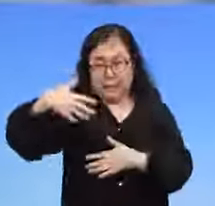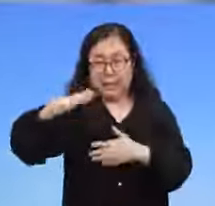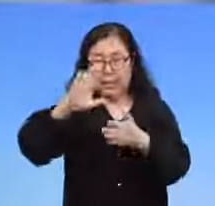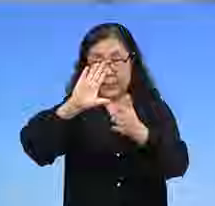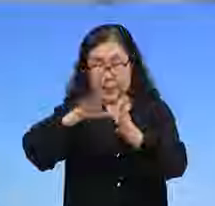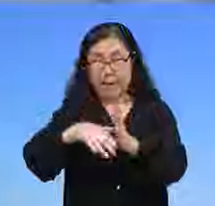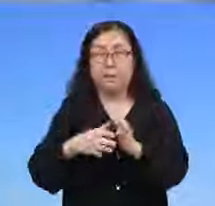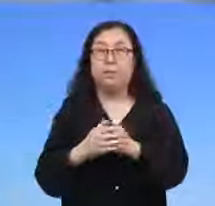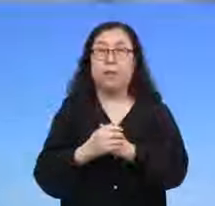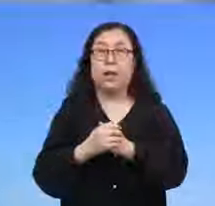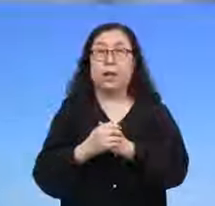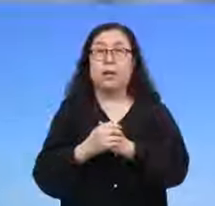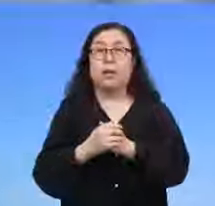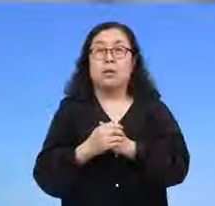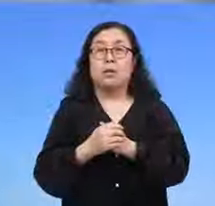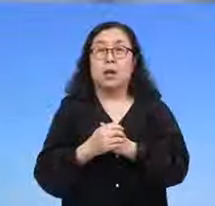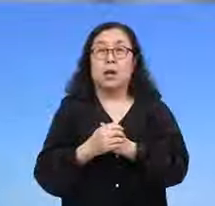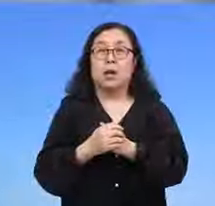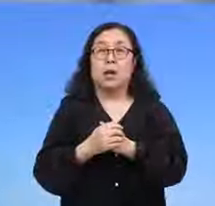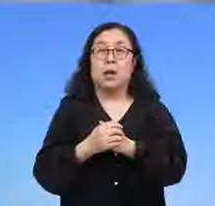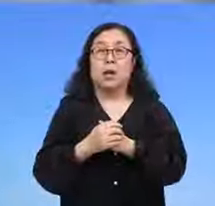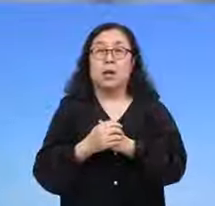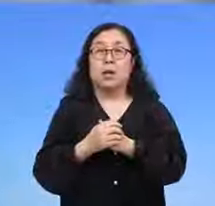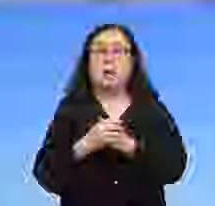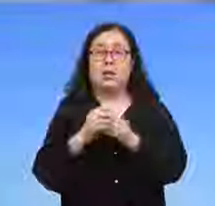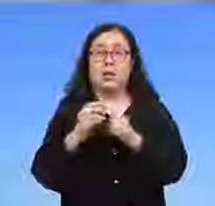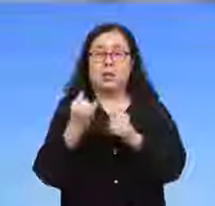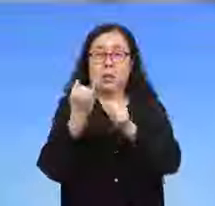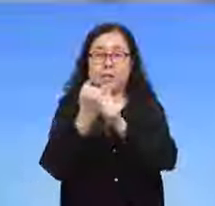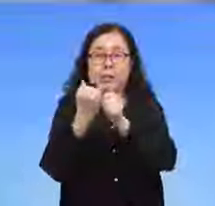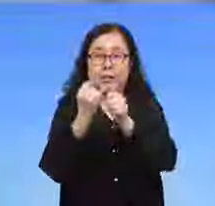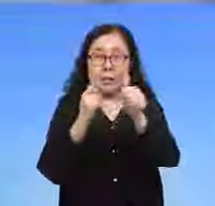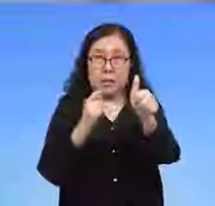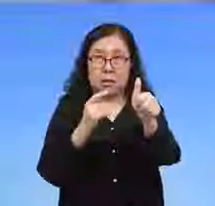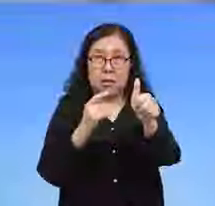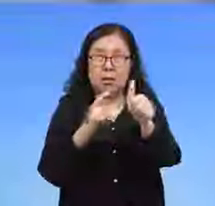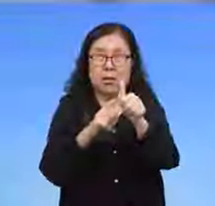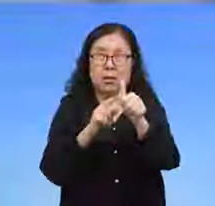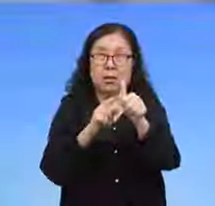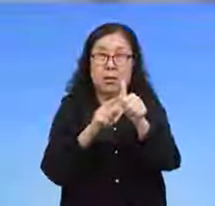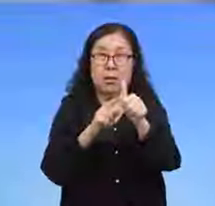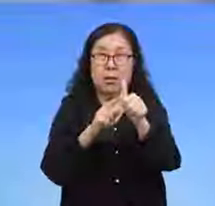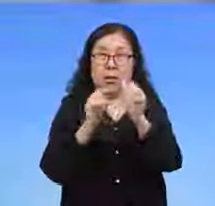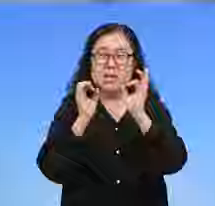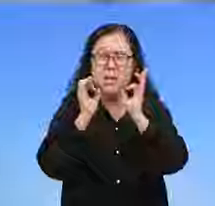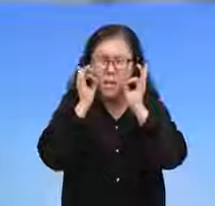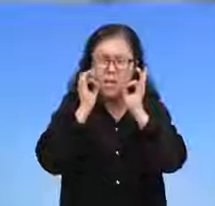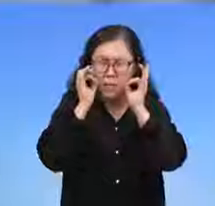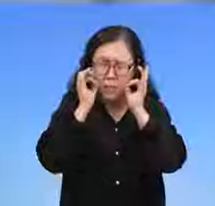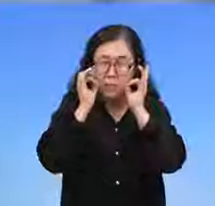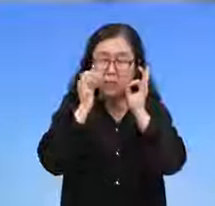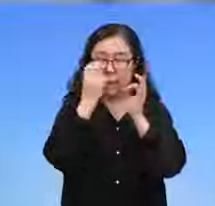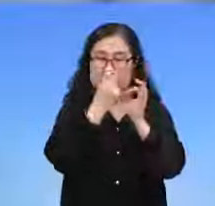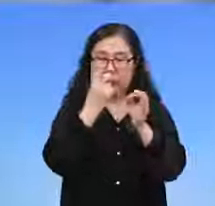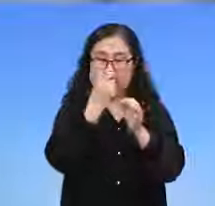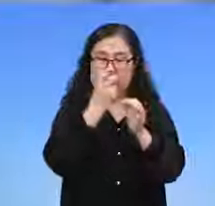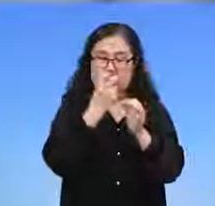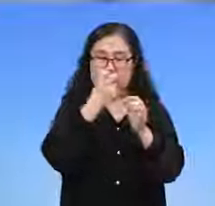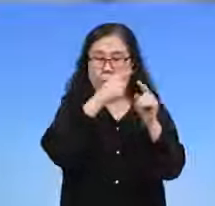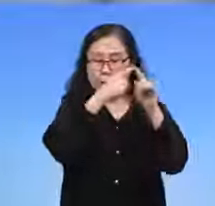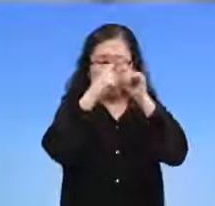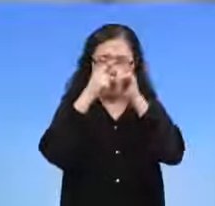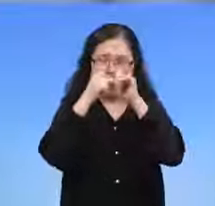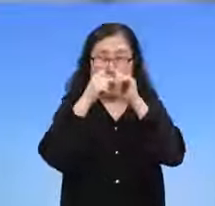그런데 남자친구가 하반신 마비 상태임에도 불구하고 지극정성으로 간호하더니, 그리고는 그